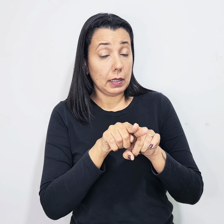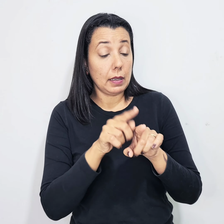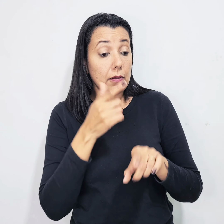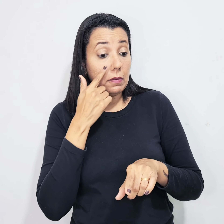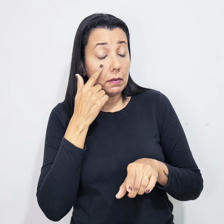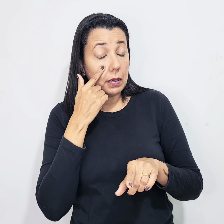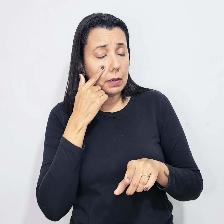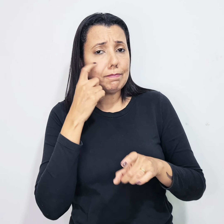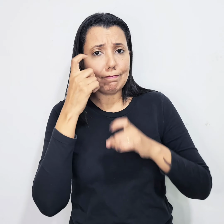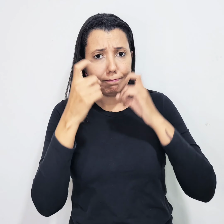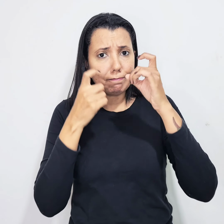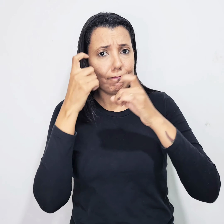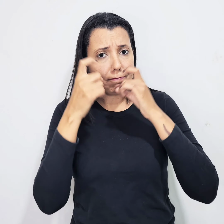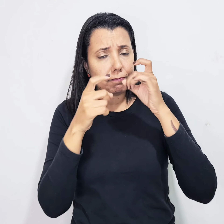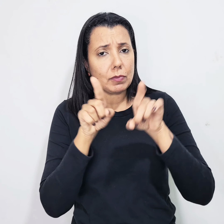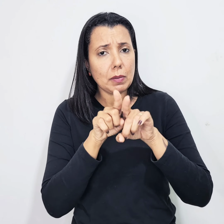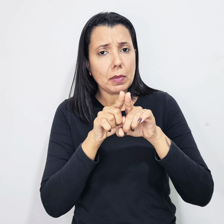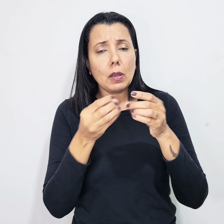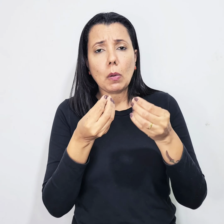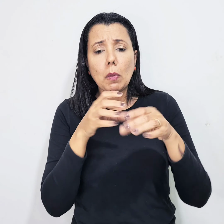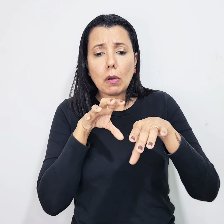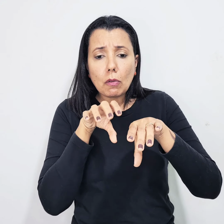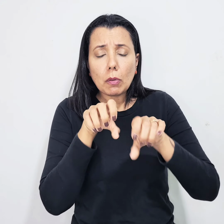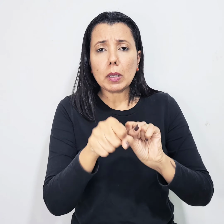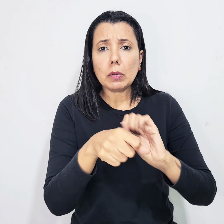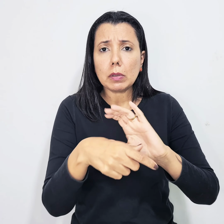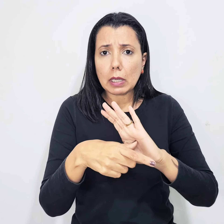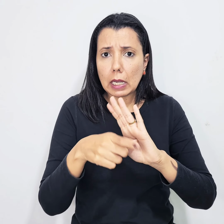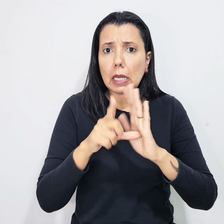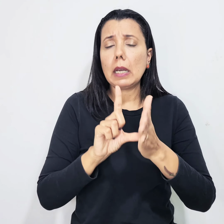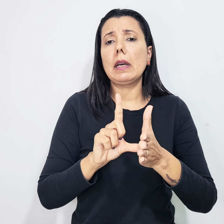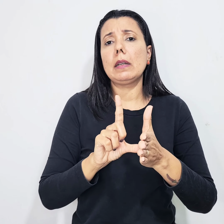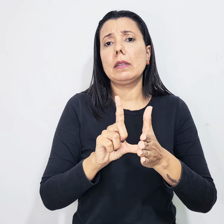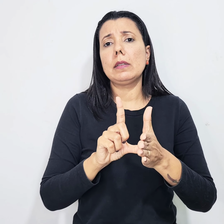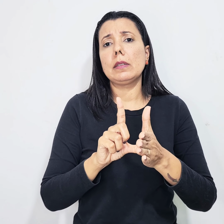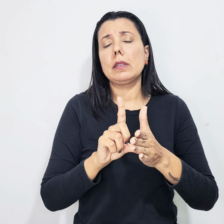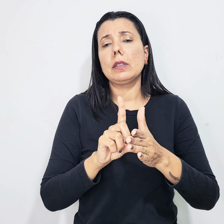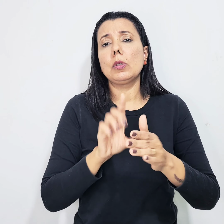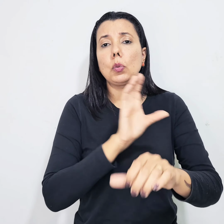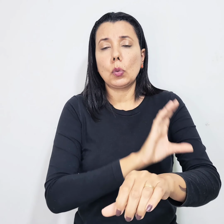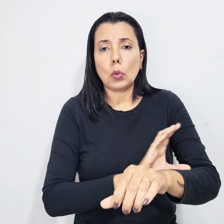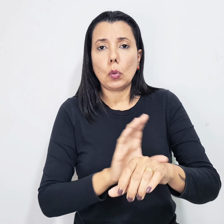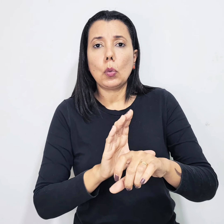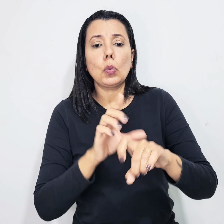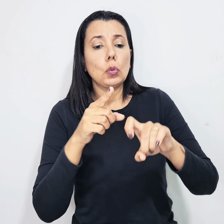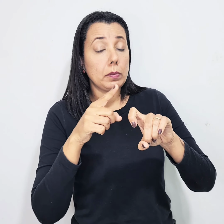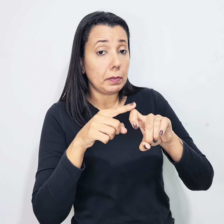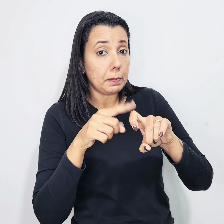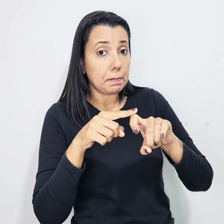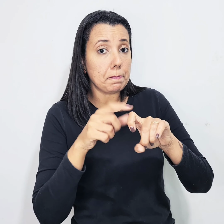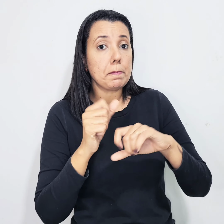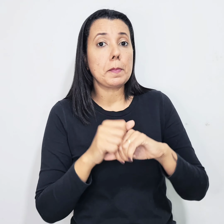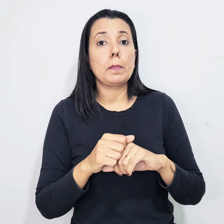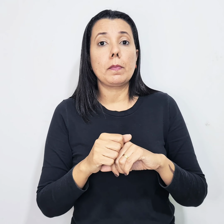é preocupante a formatura antecipada nos cursos de medicina,